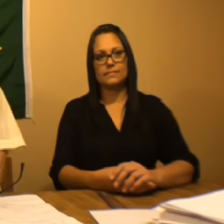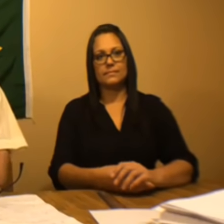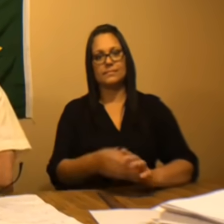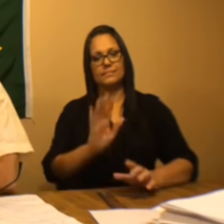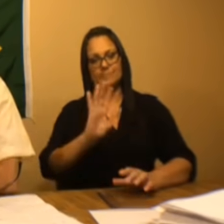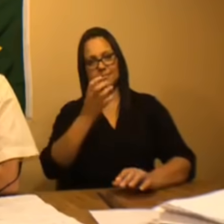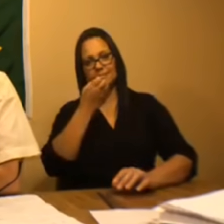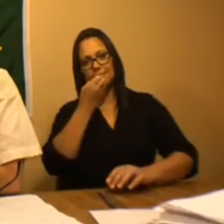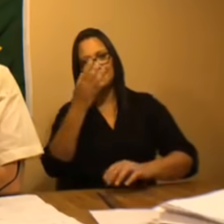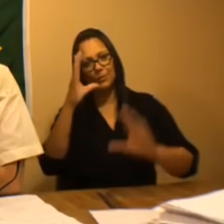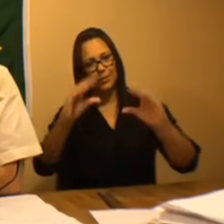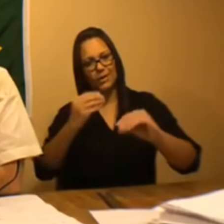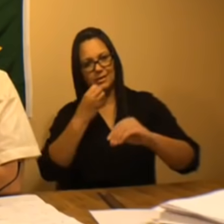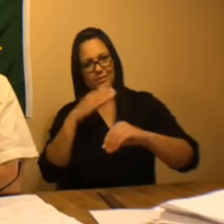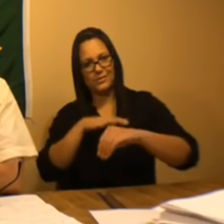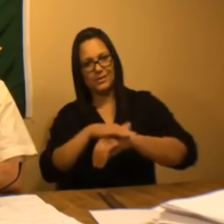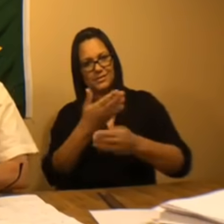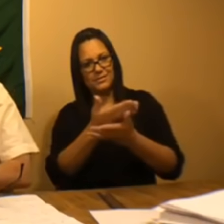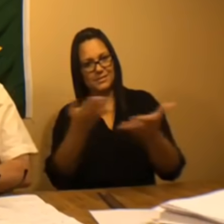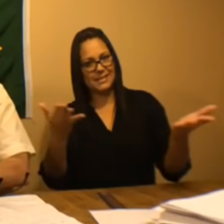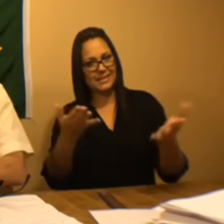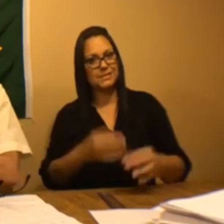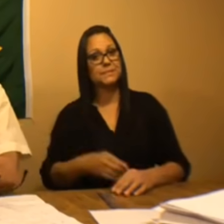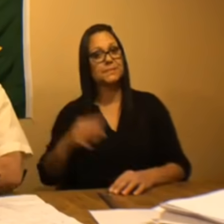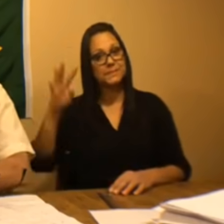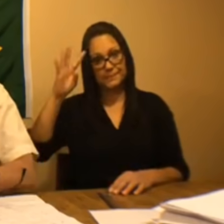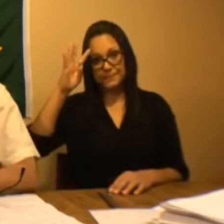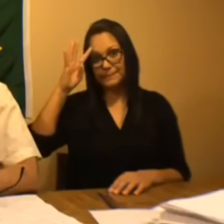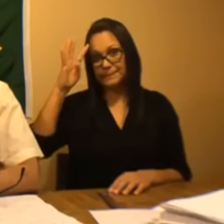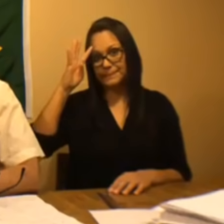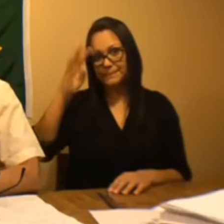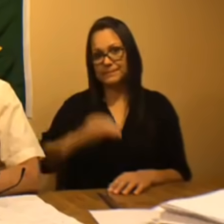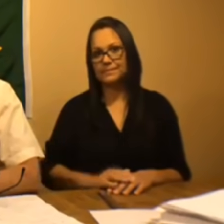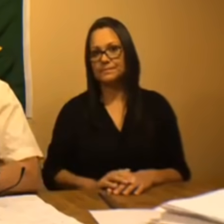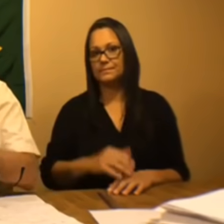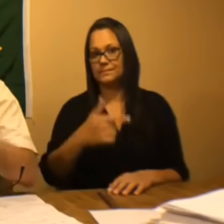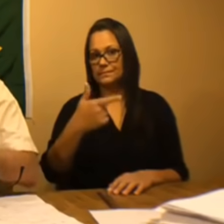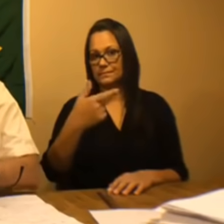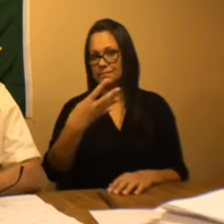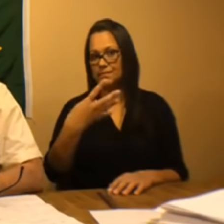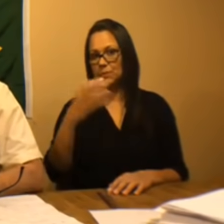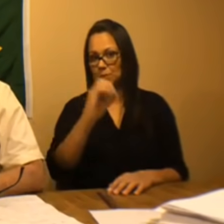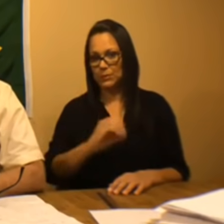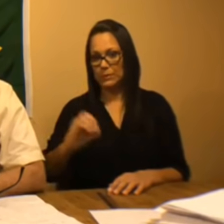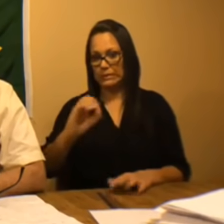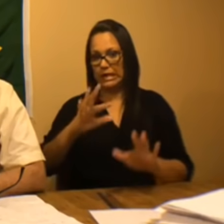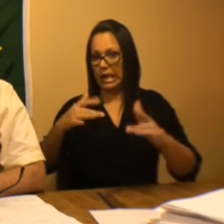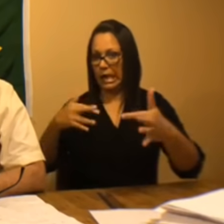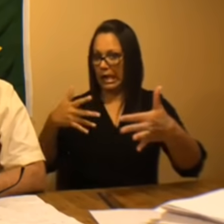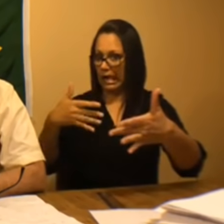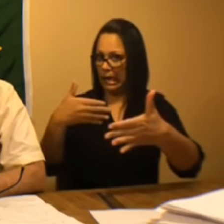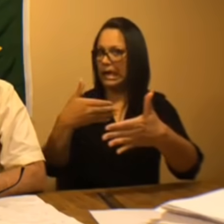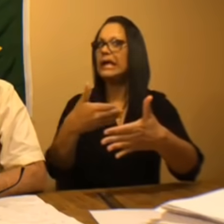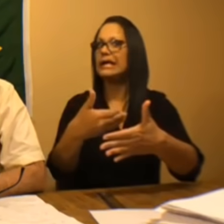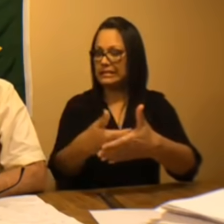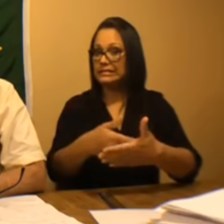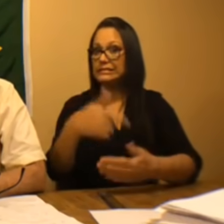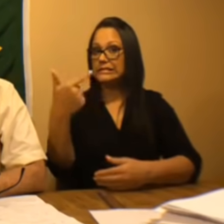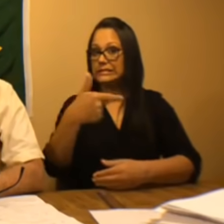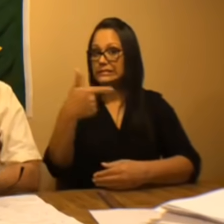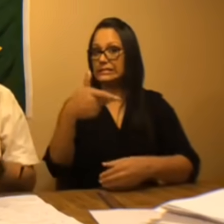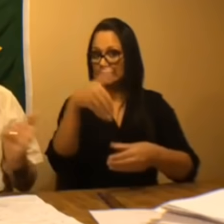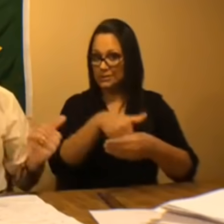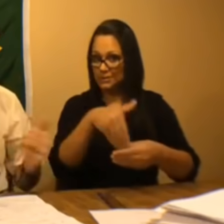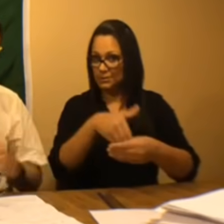Boa noite a todos. Quarta-feira, 24 de outubro, estamos na reta final aí do segundo